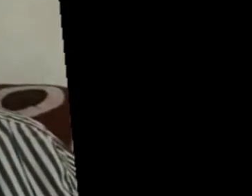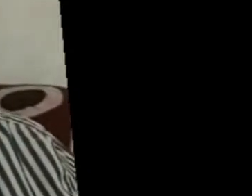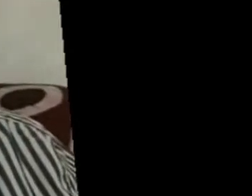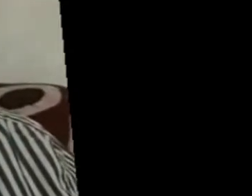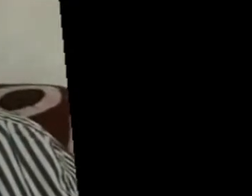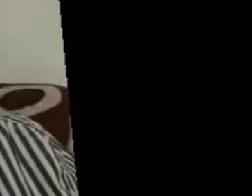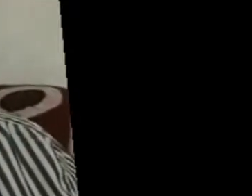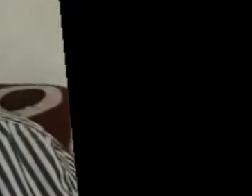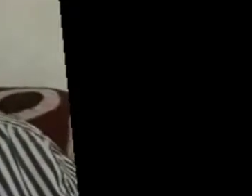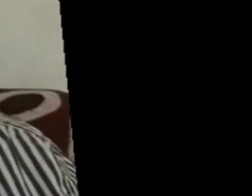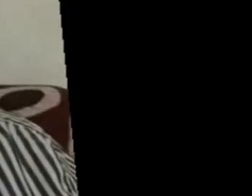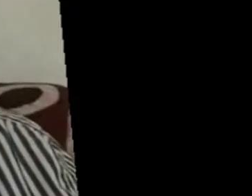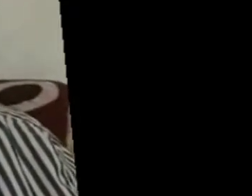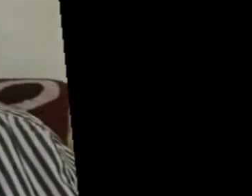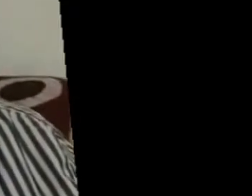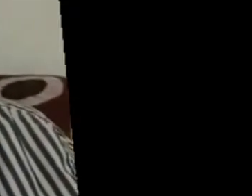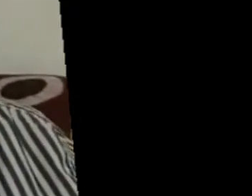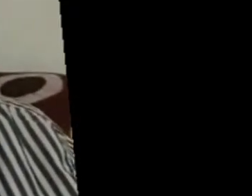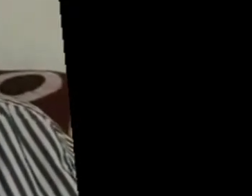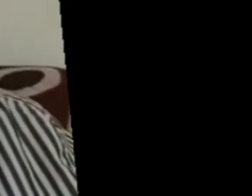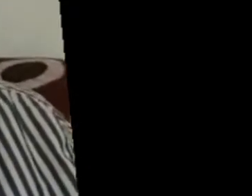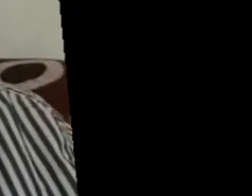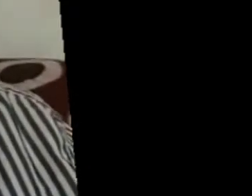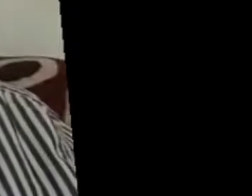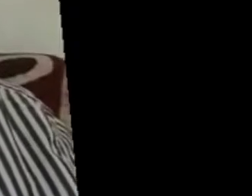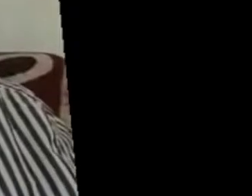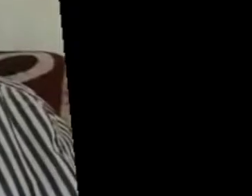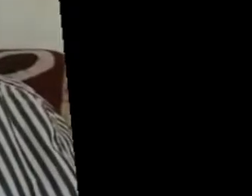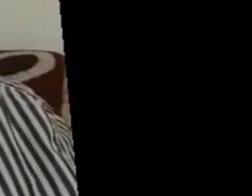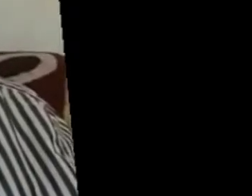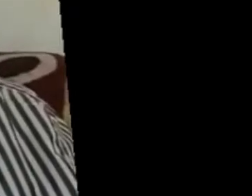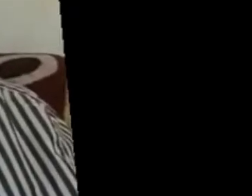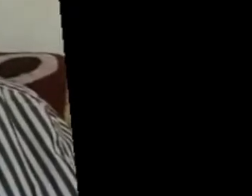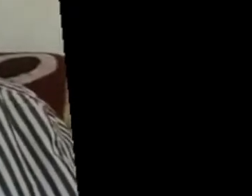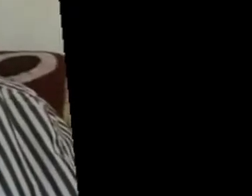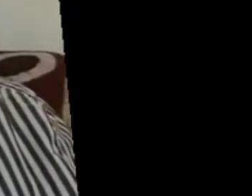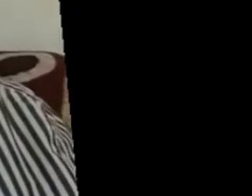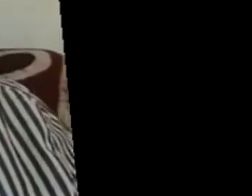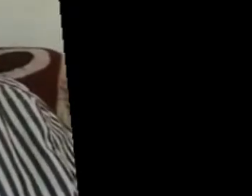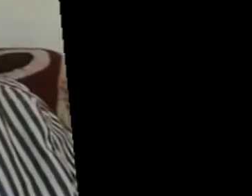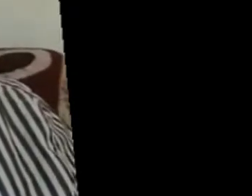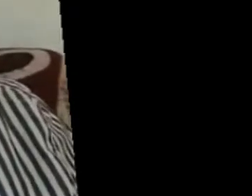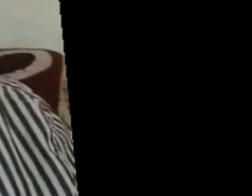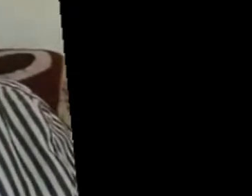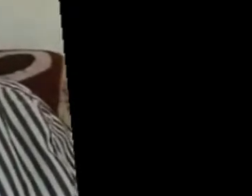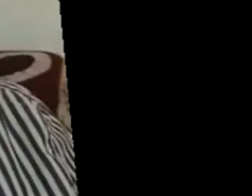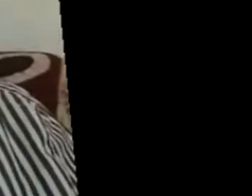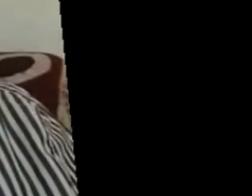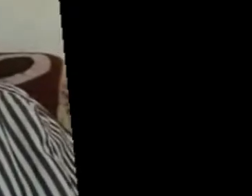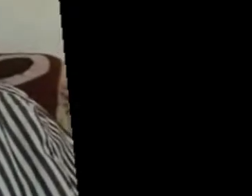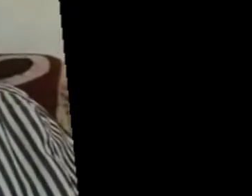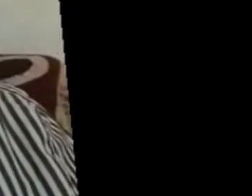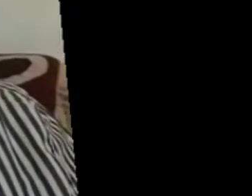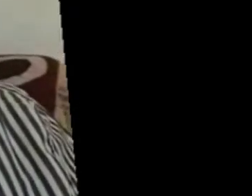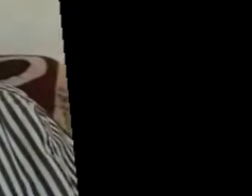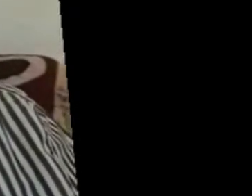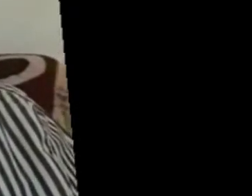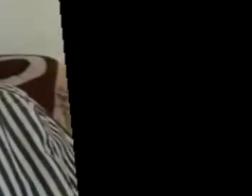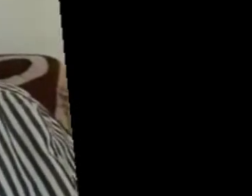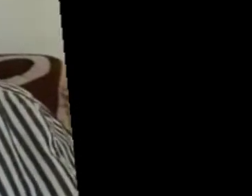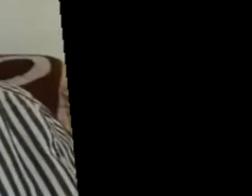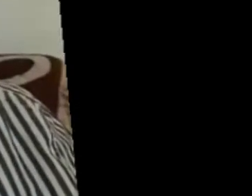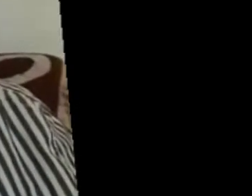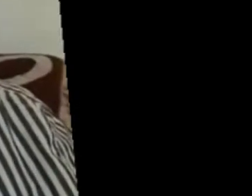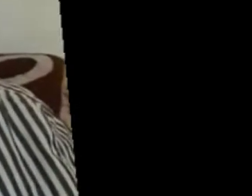tem também outros que têm menos. Então, a sociedade em si, na parte, principalmente na parte de trabalho, né,